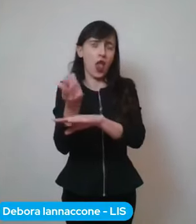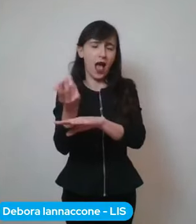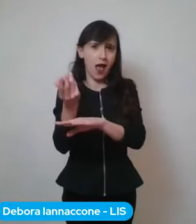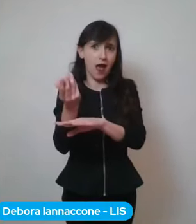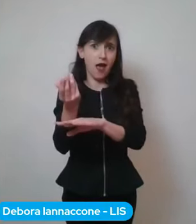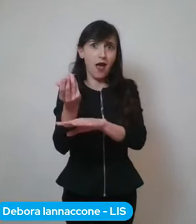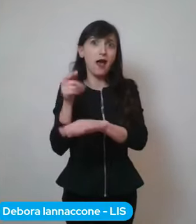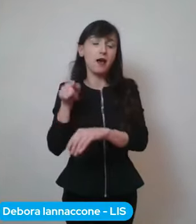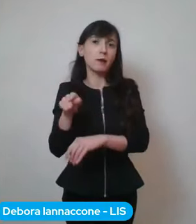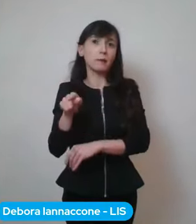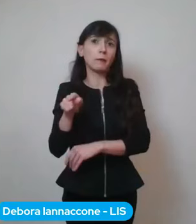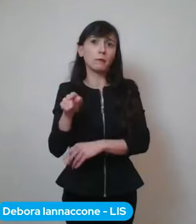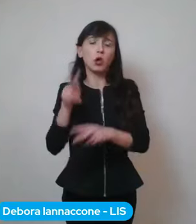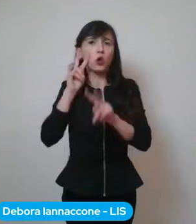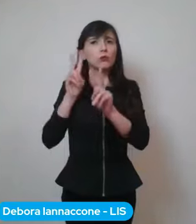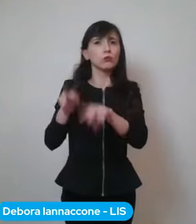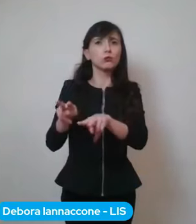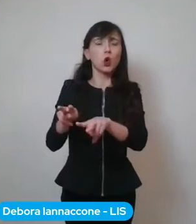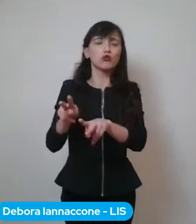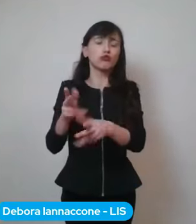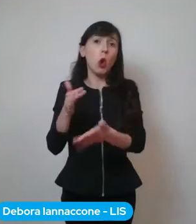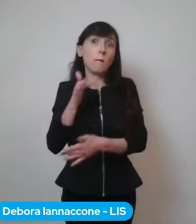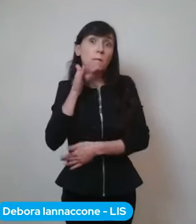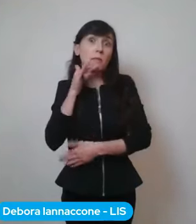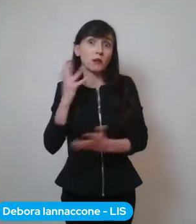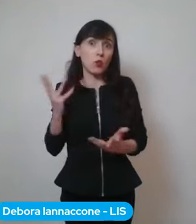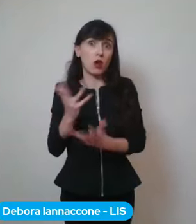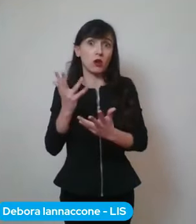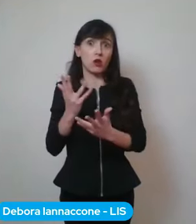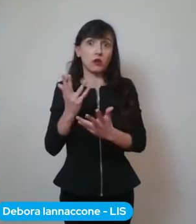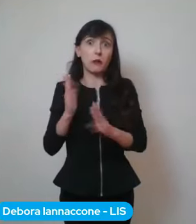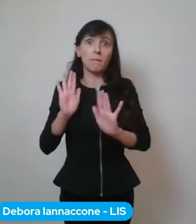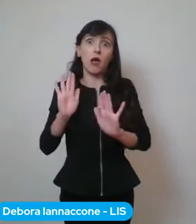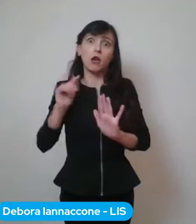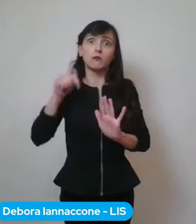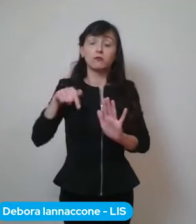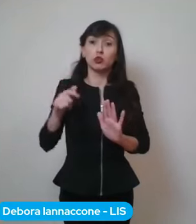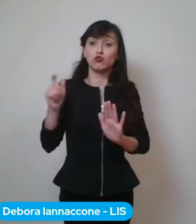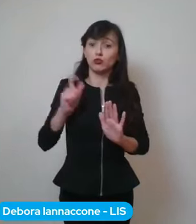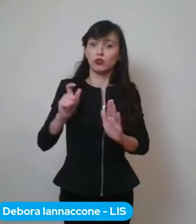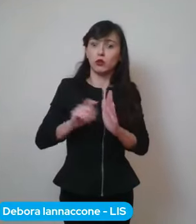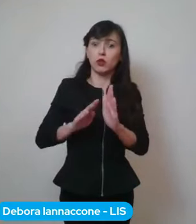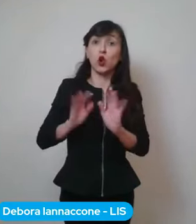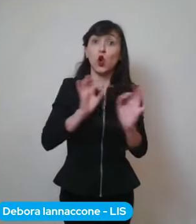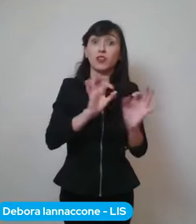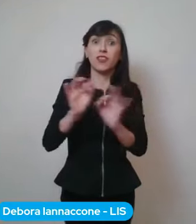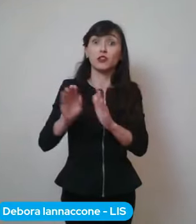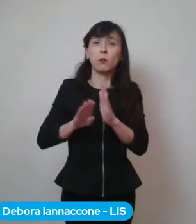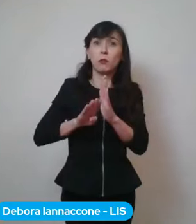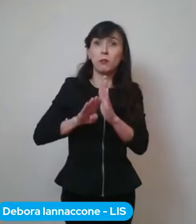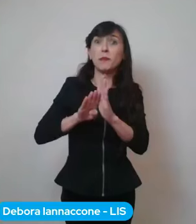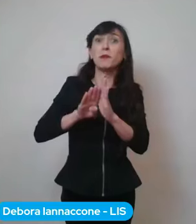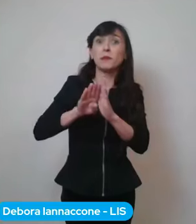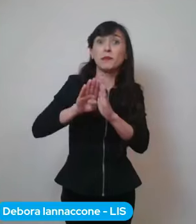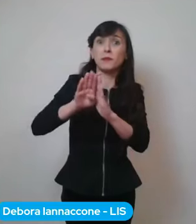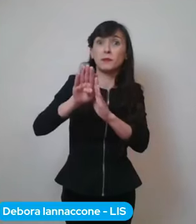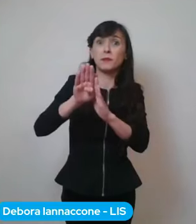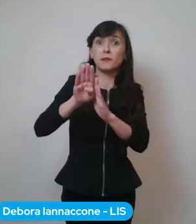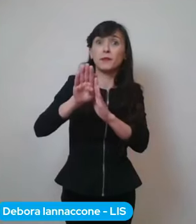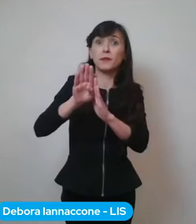abbastanza sotto controllo. Però siccome c'è una crescita del numero dei contagi graduali che si sta